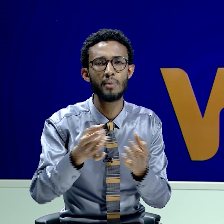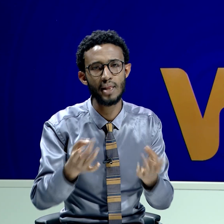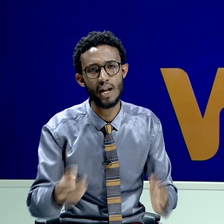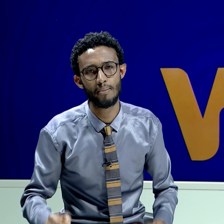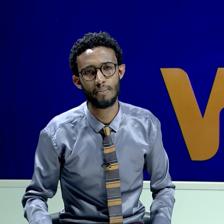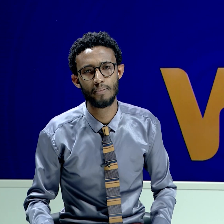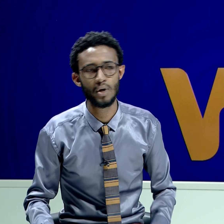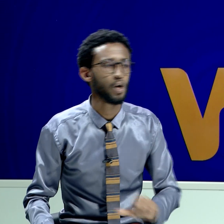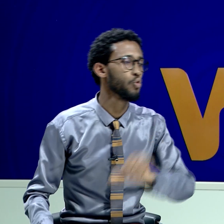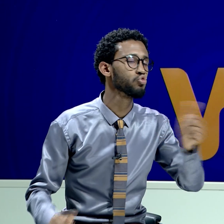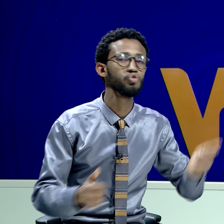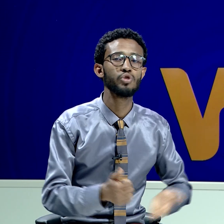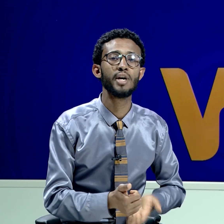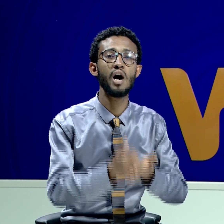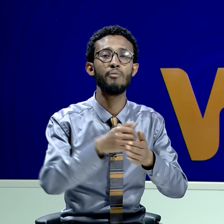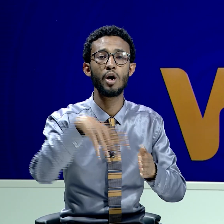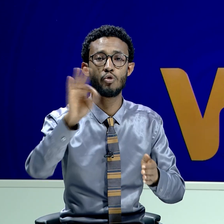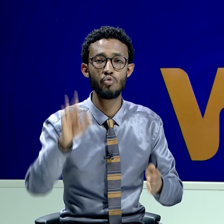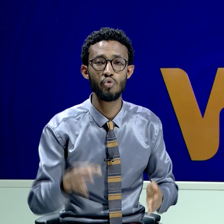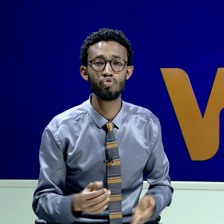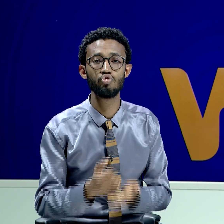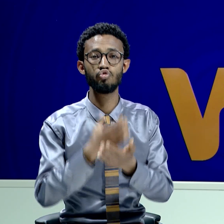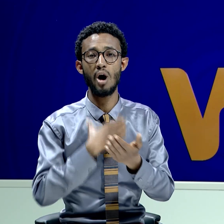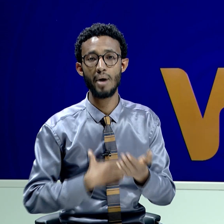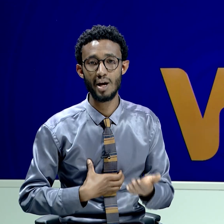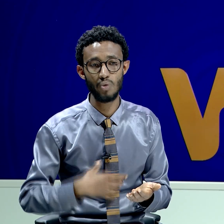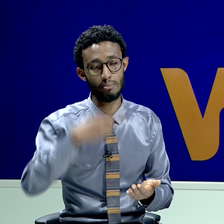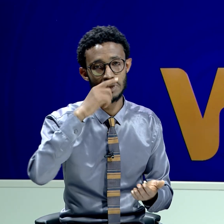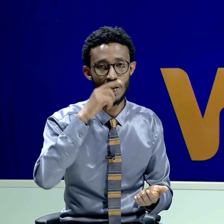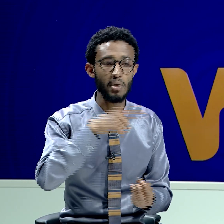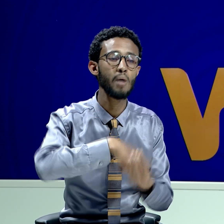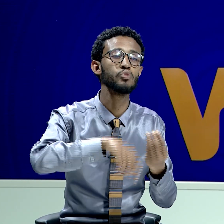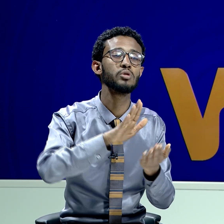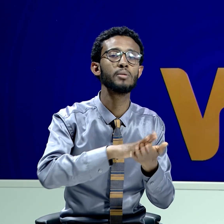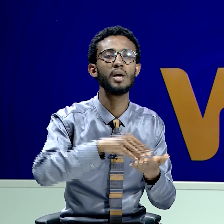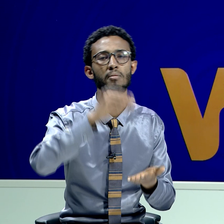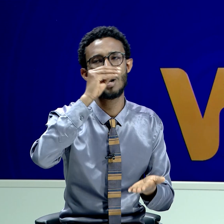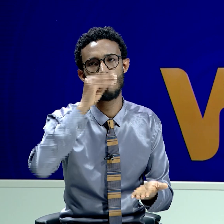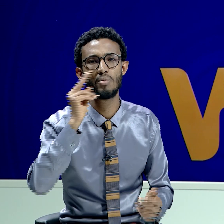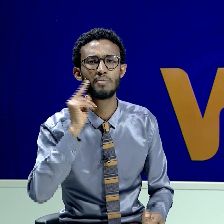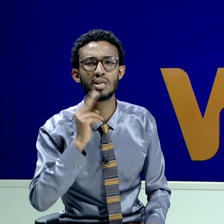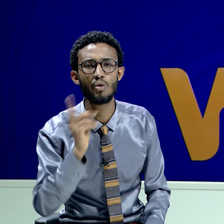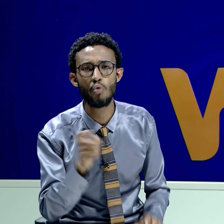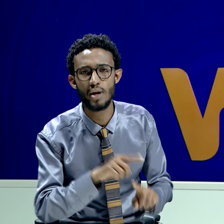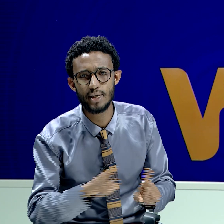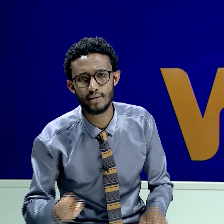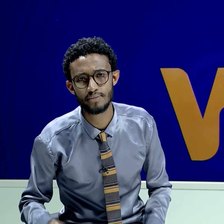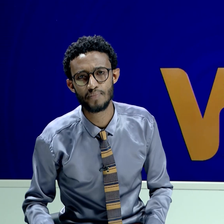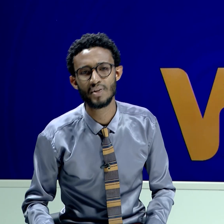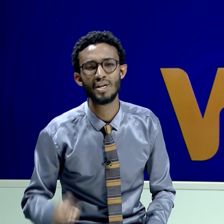ቤት የለም። ልጆቹ ድጋፍ የሚያገኙ ልጆቹ አባላት ወይም ምጣን በአካባቢዎቹ ትምህርት ቤት ይማራሉ። መስማሳኑ ከሆነ ግን